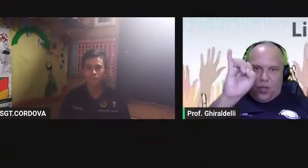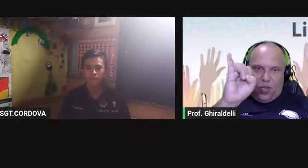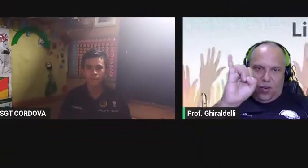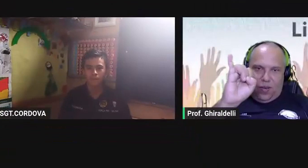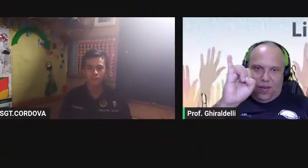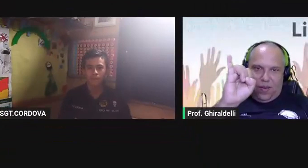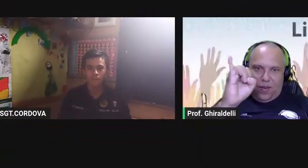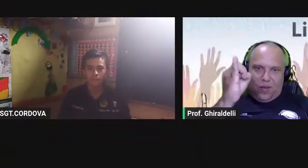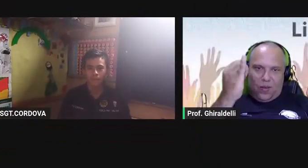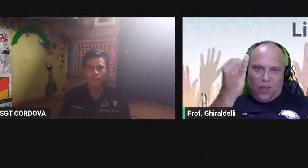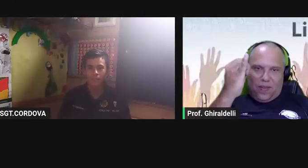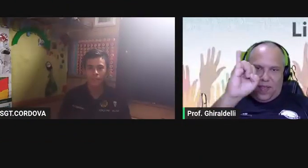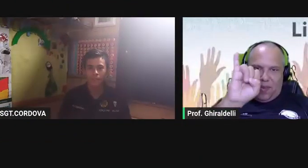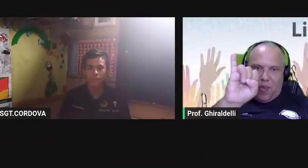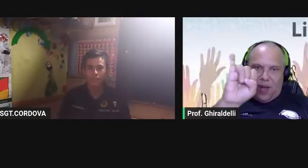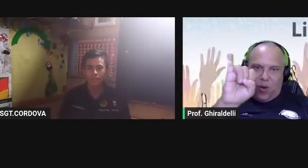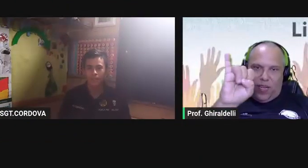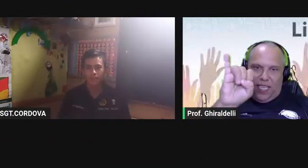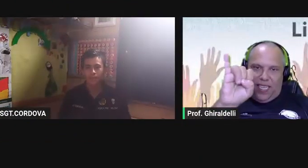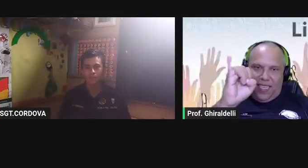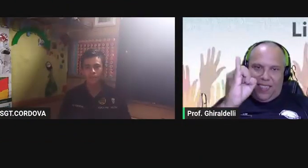Rapidinho. Só para ver que minha mão é gordinha.